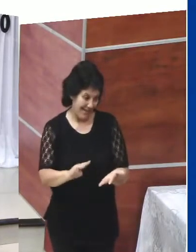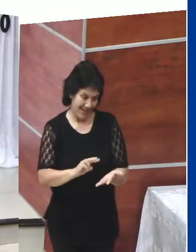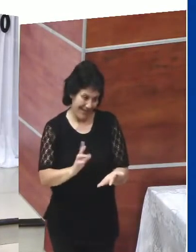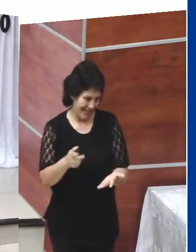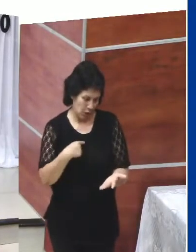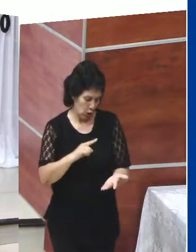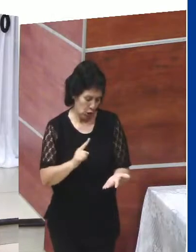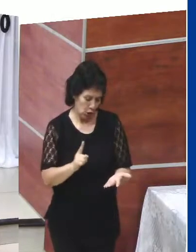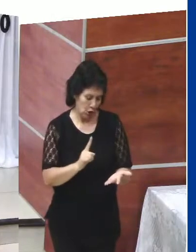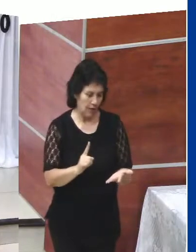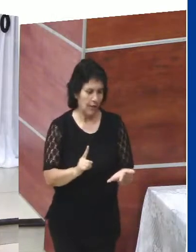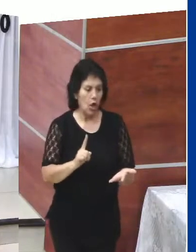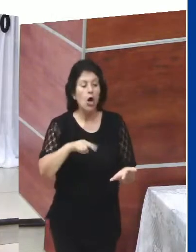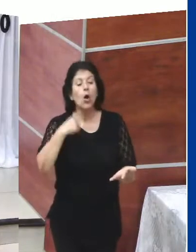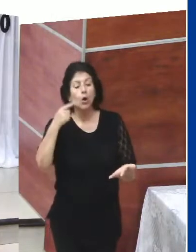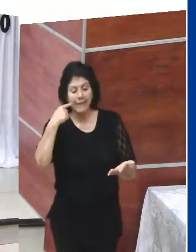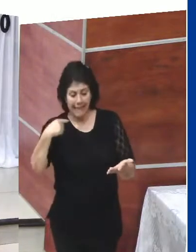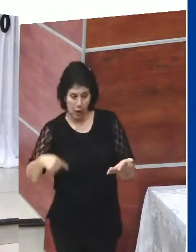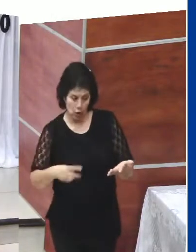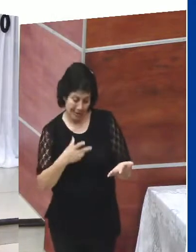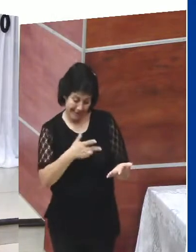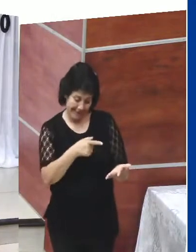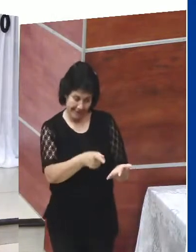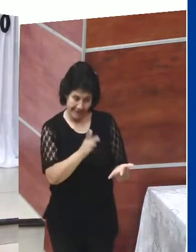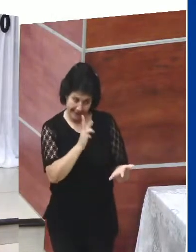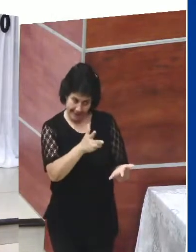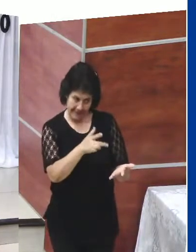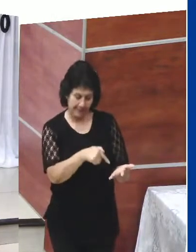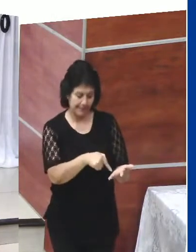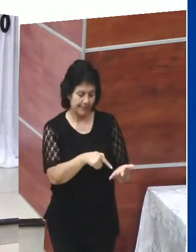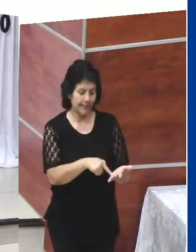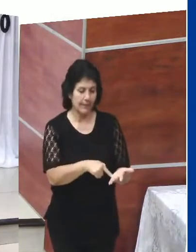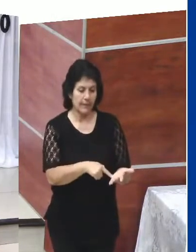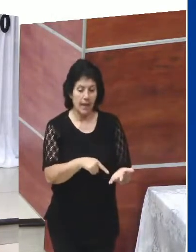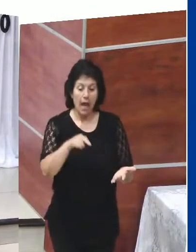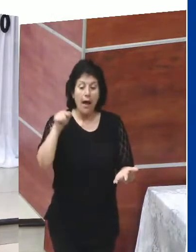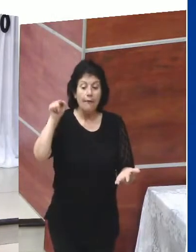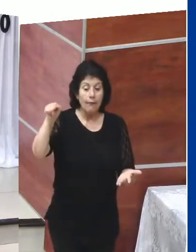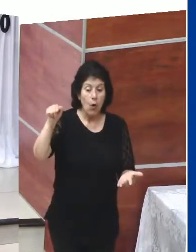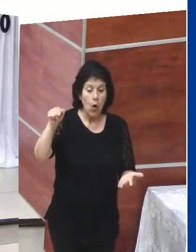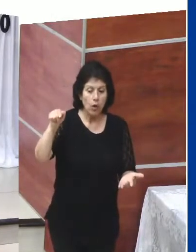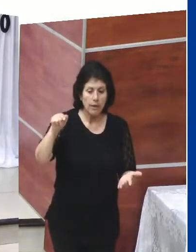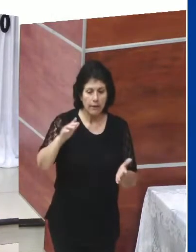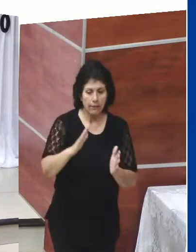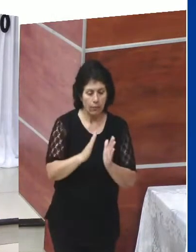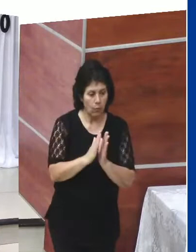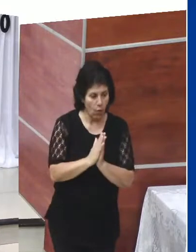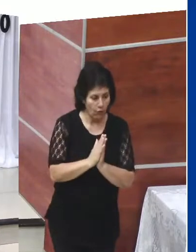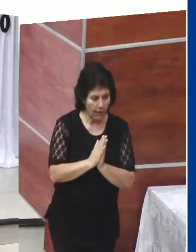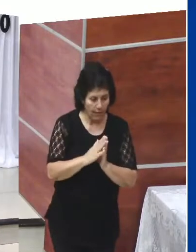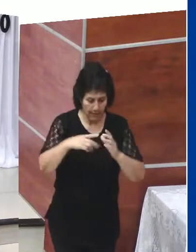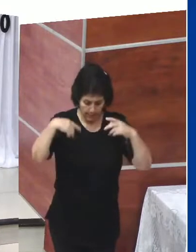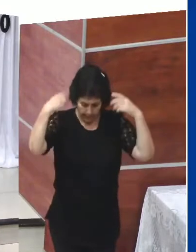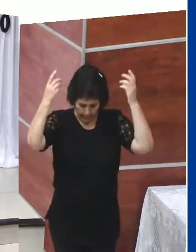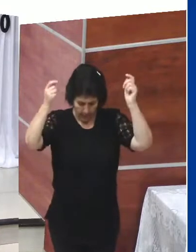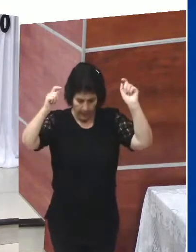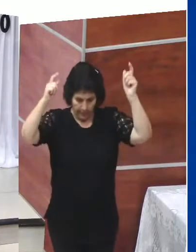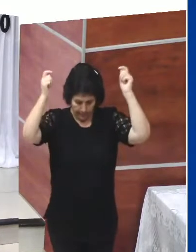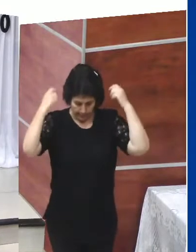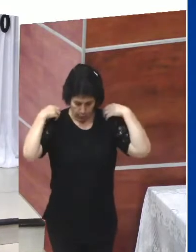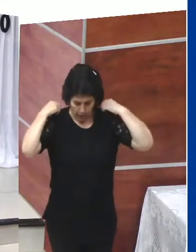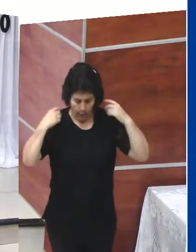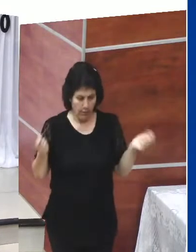¿no es cierto? Pero no dijo eso. Trae cuando vengas el capote que dejé en Troas, en la casa de